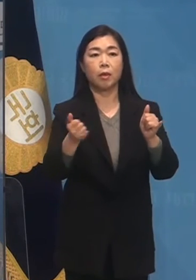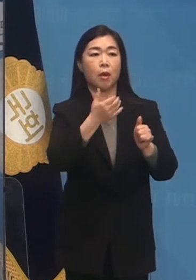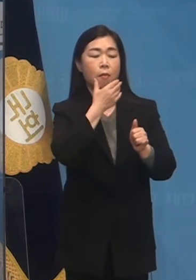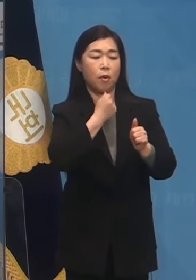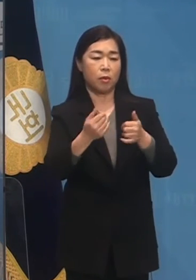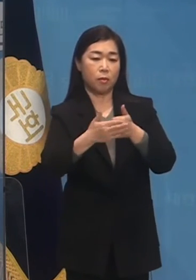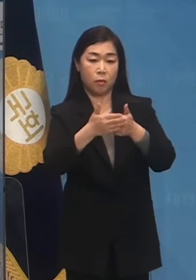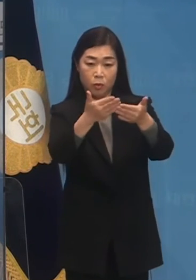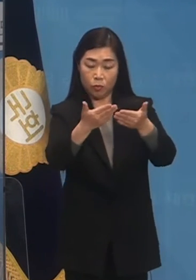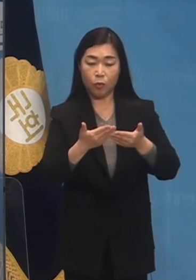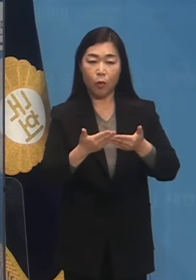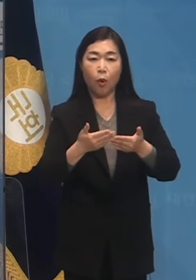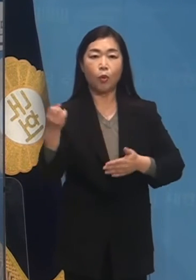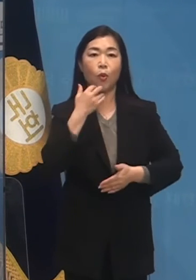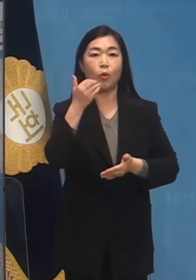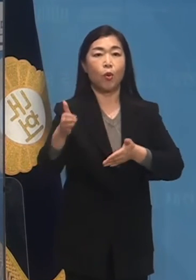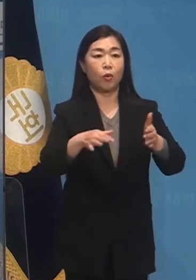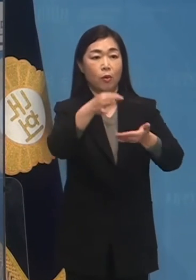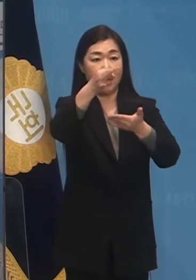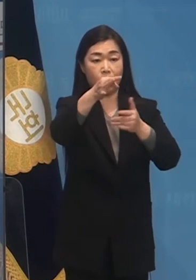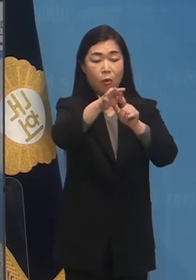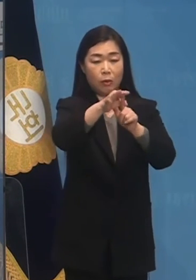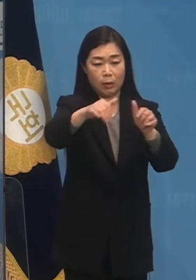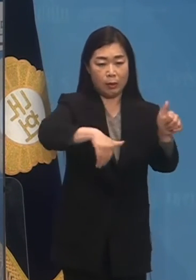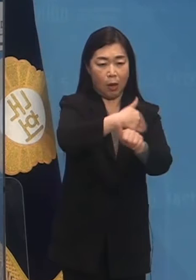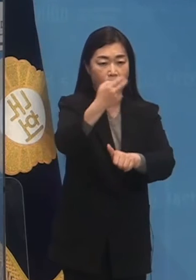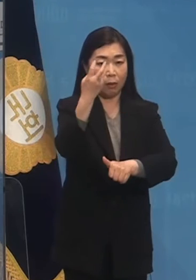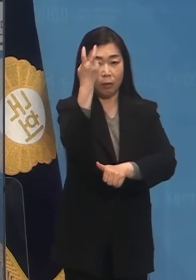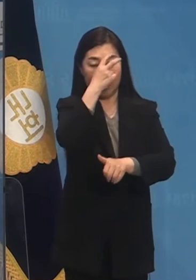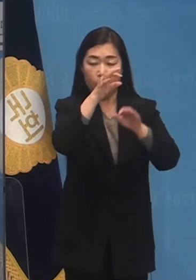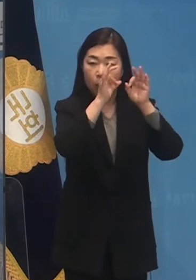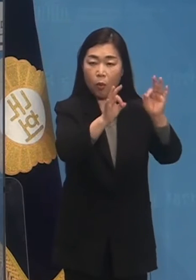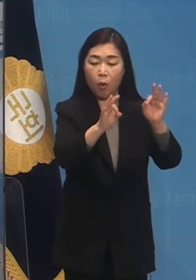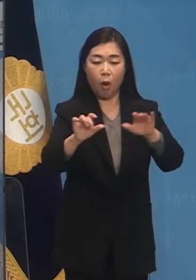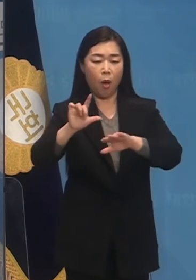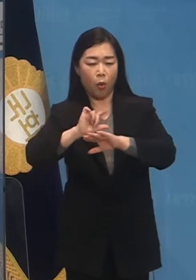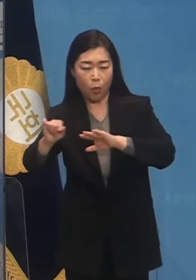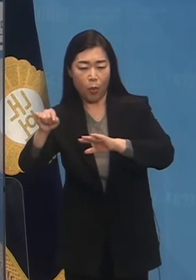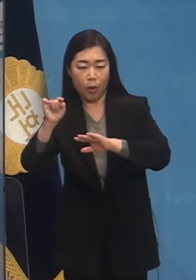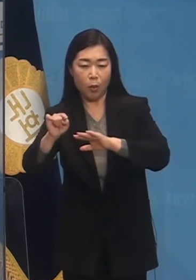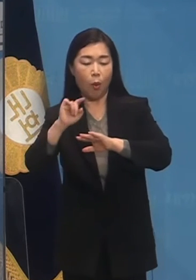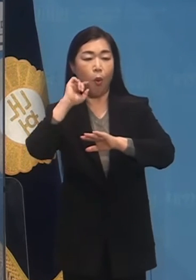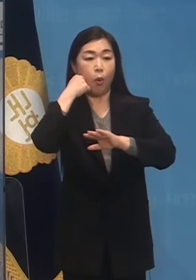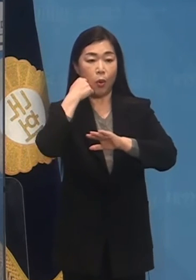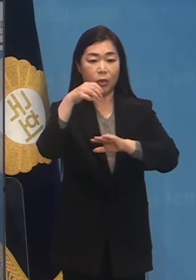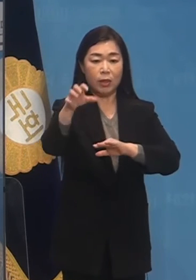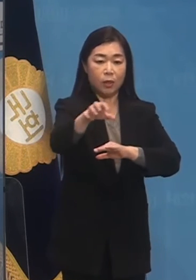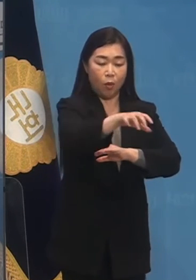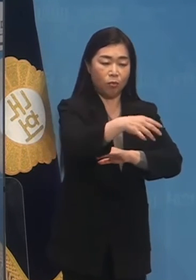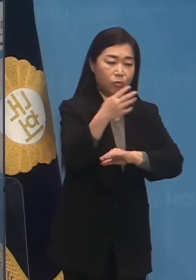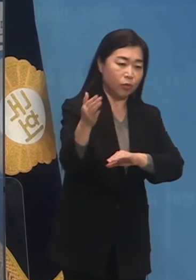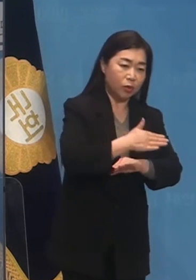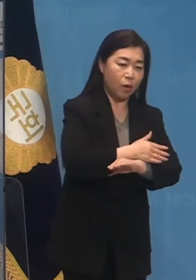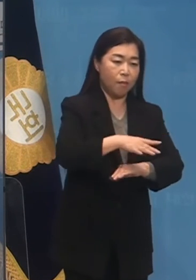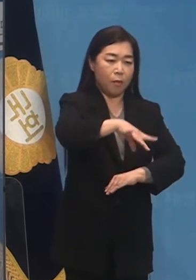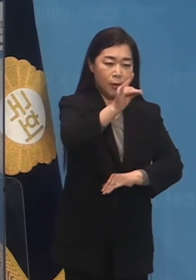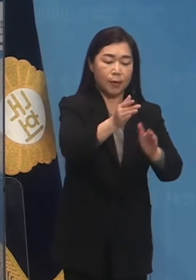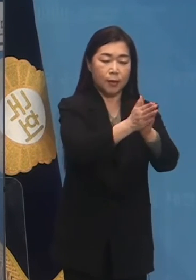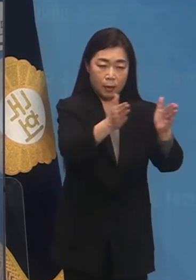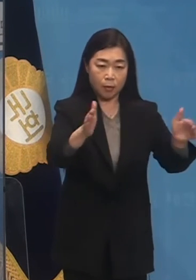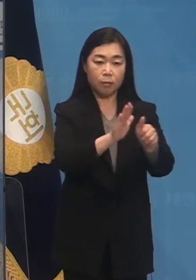복지를 채워 나갈 것이며 경기도의 재정 상황을 감안해서 소외 지역, 어려운 지역부터